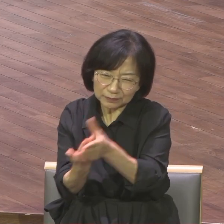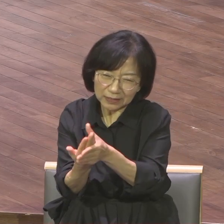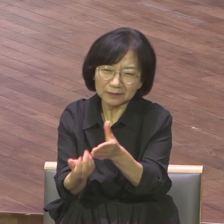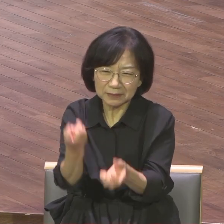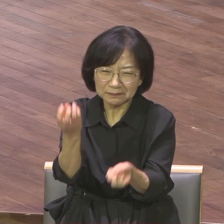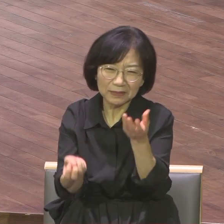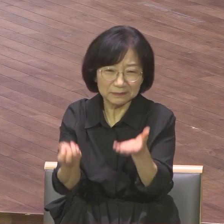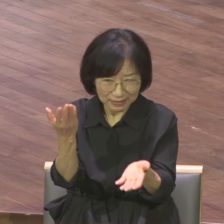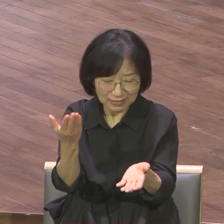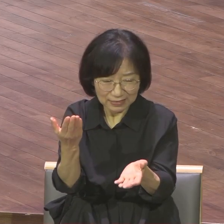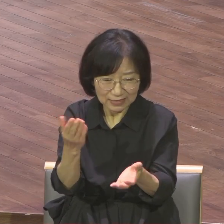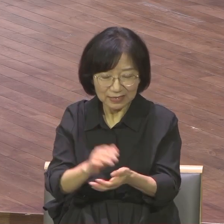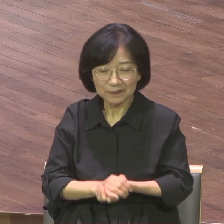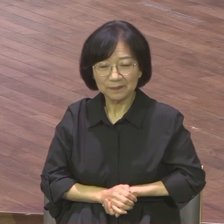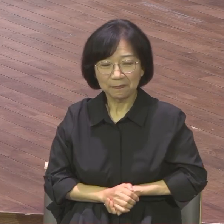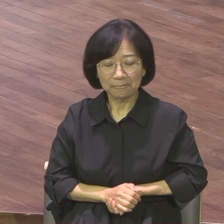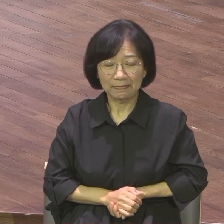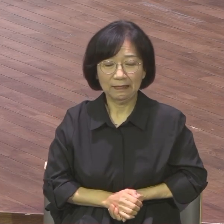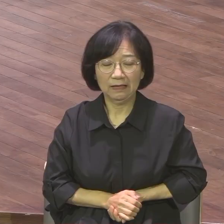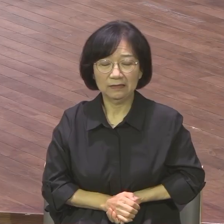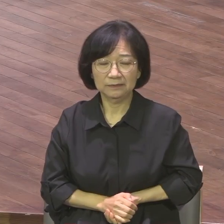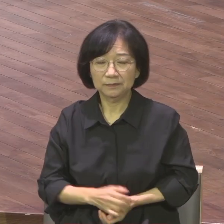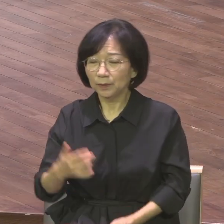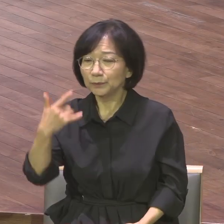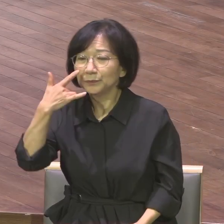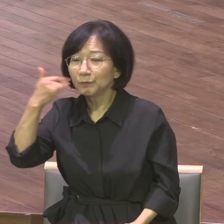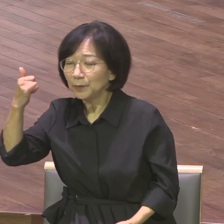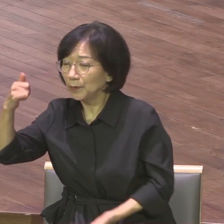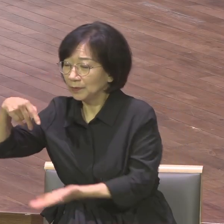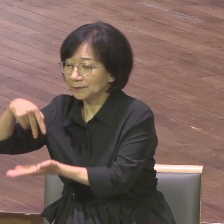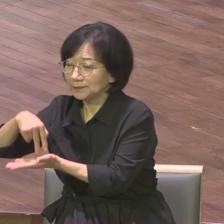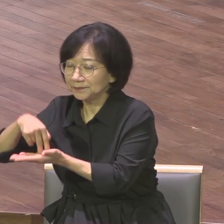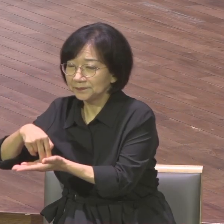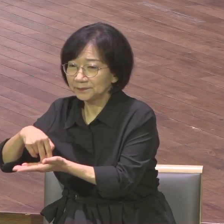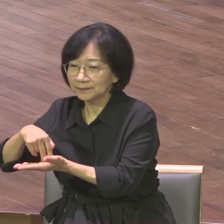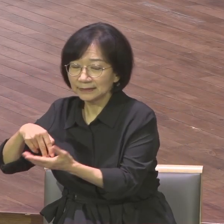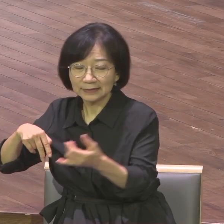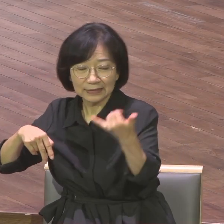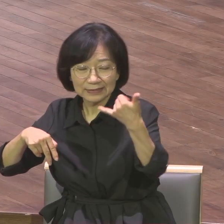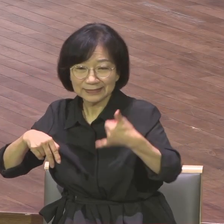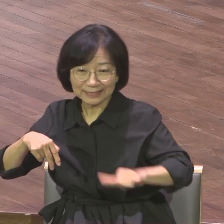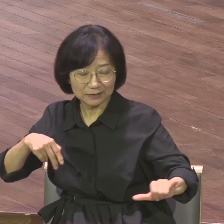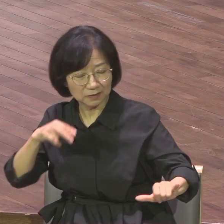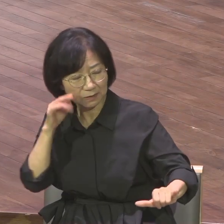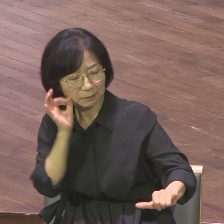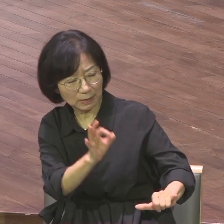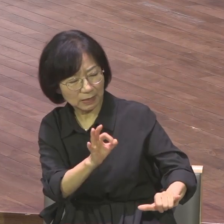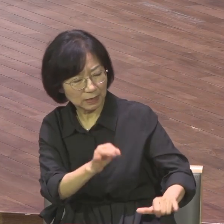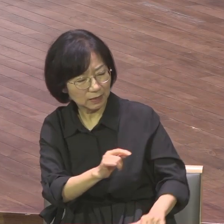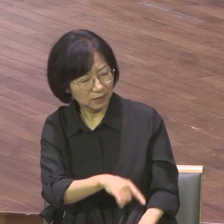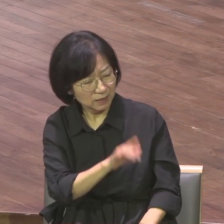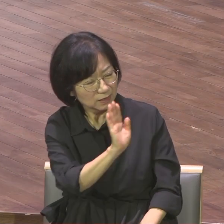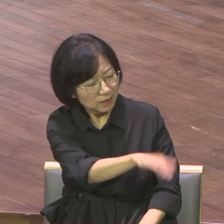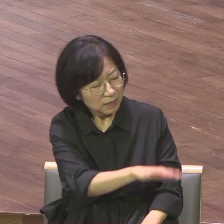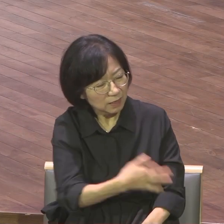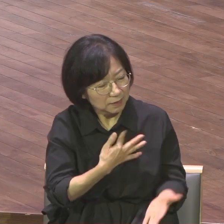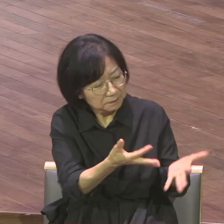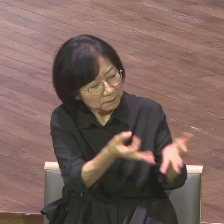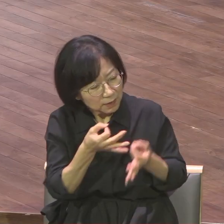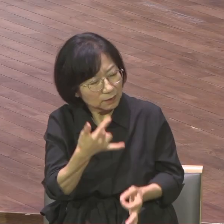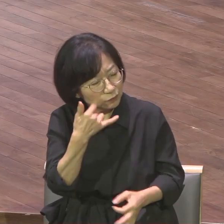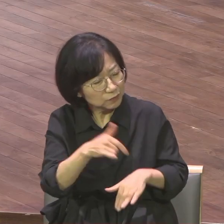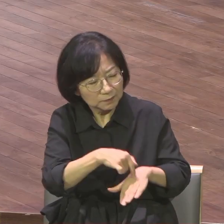자녀를 둔 부모들 입장에서 보면 자녀들이 부모의 마음을 몰라도 너무 모른다.